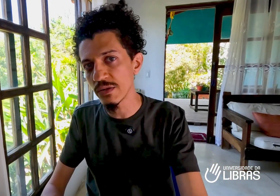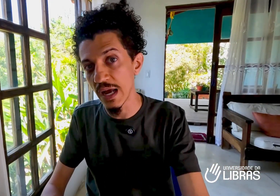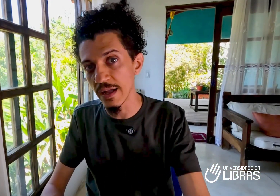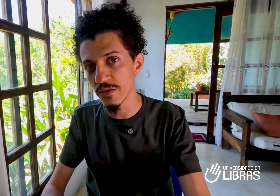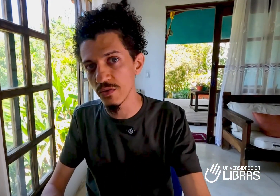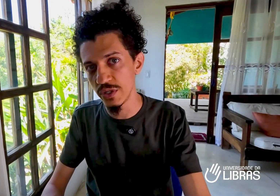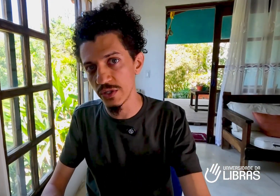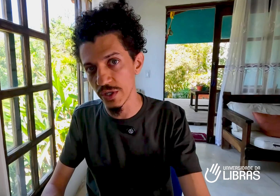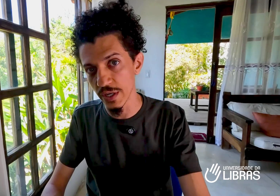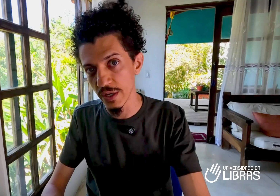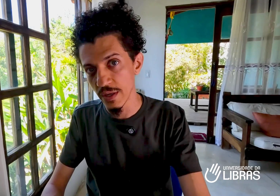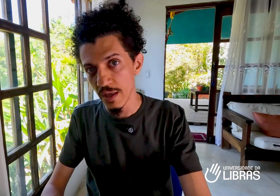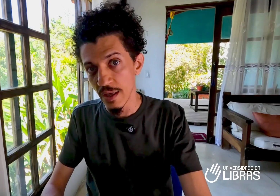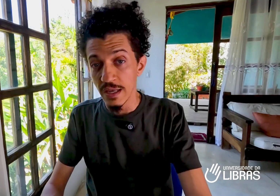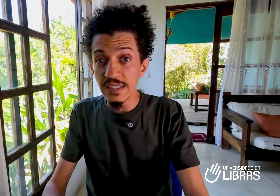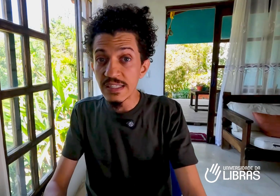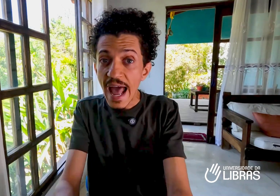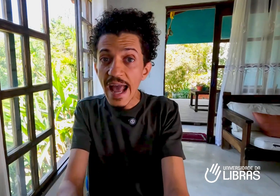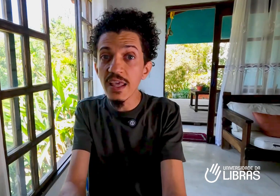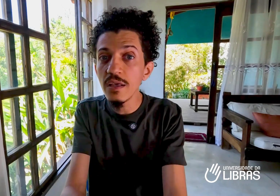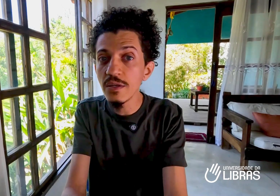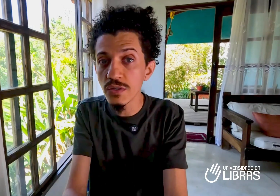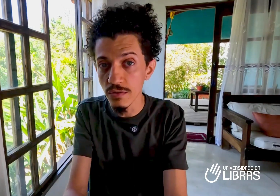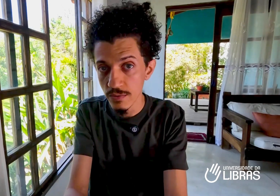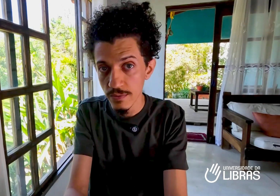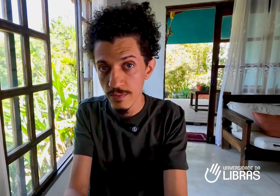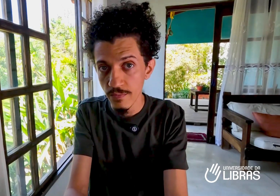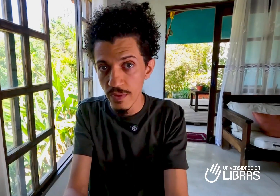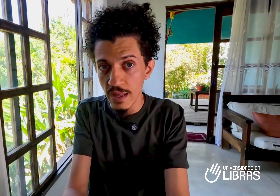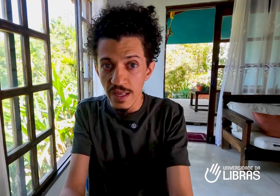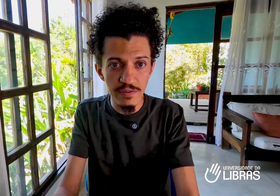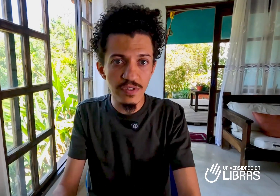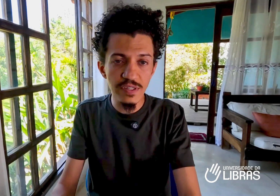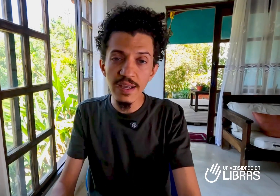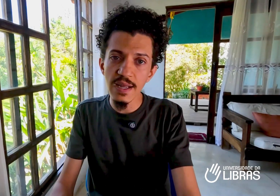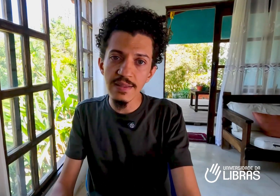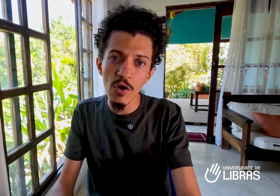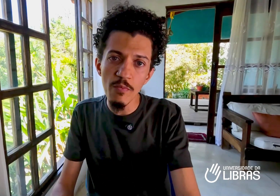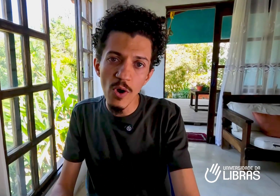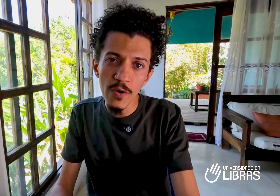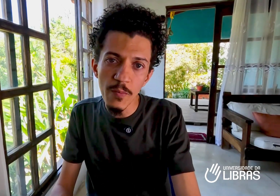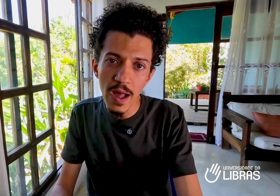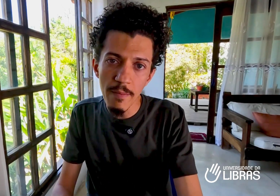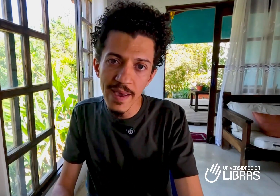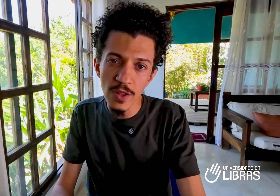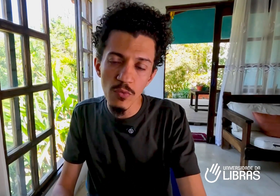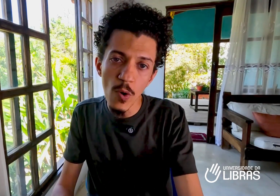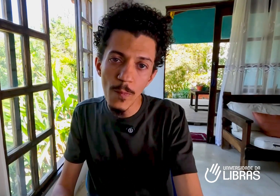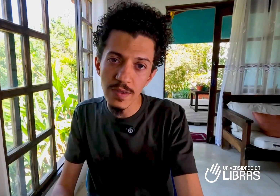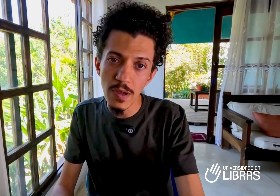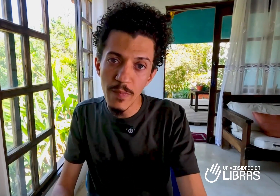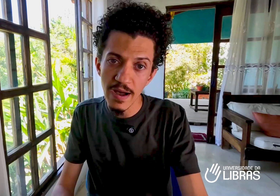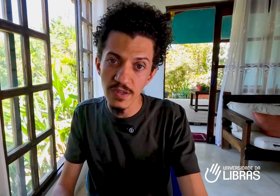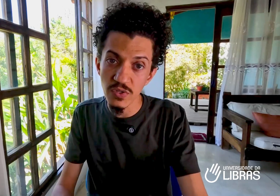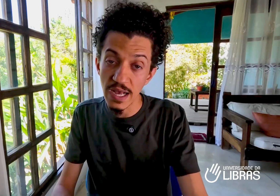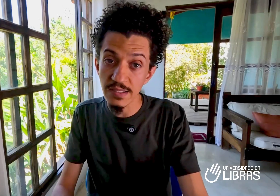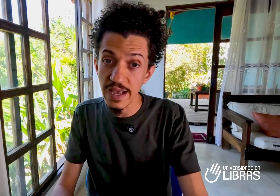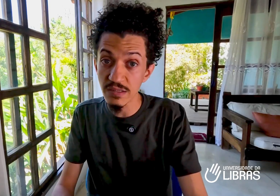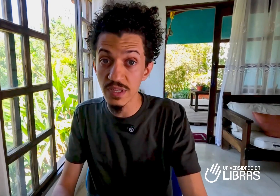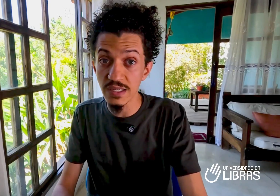usados no dia a dia. Segue isso. E se você quiser ter o meu acompanhamento, o meu passo a passo e acesso aos